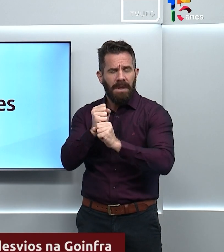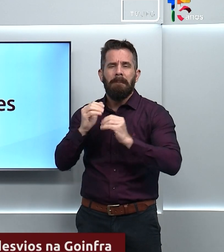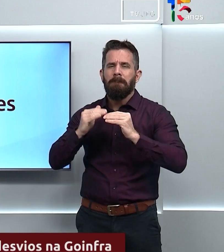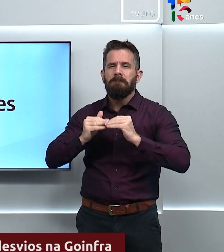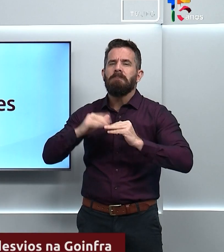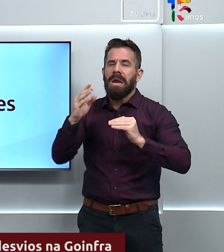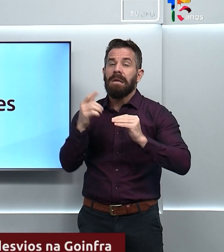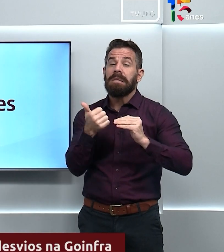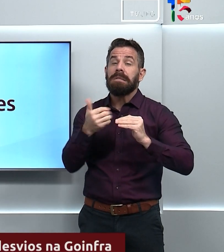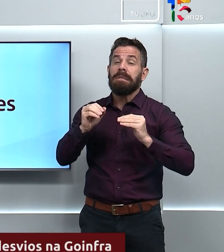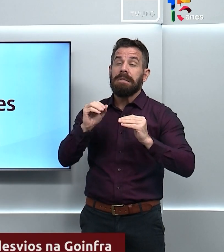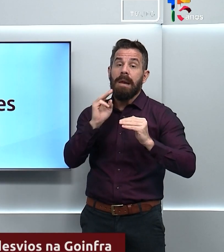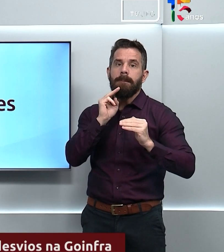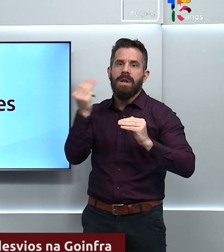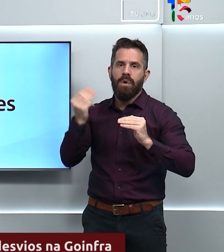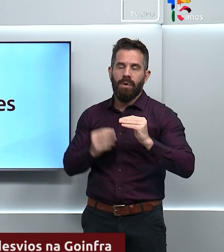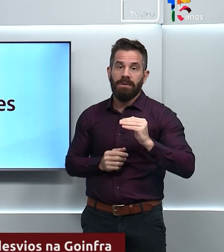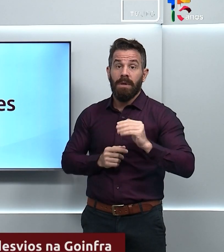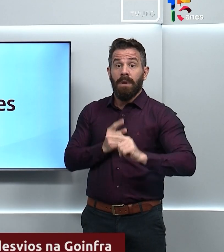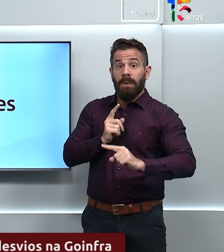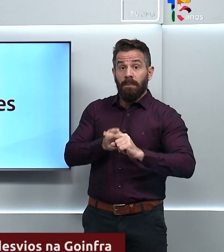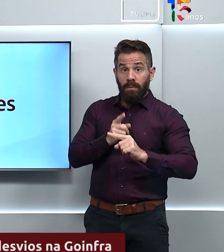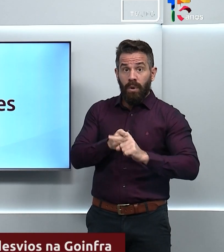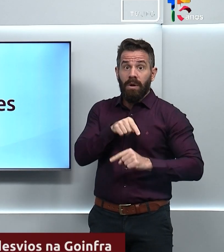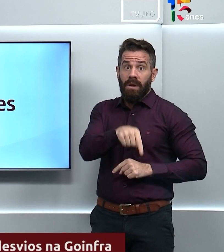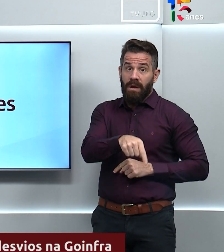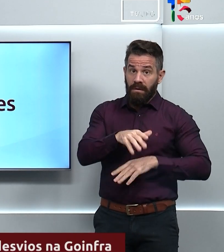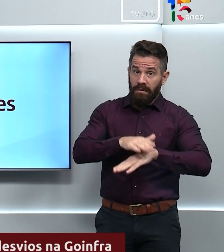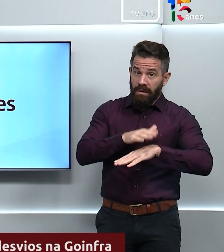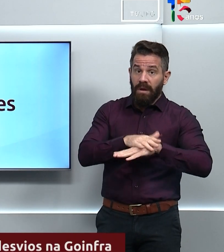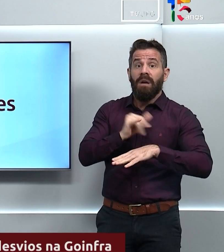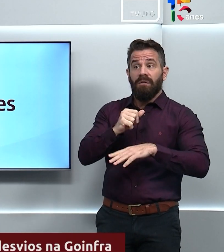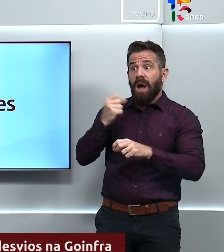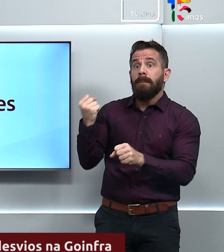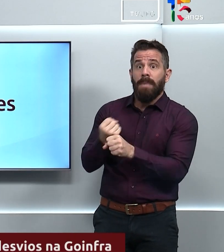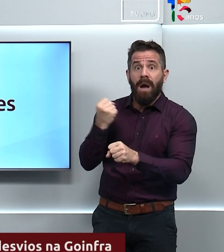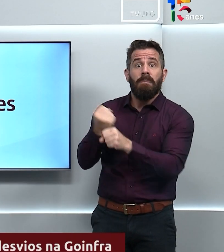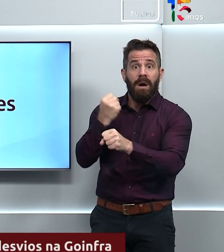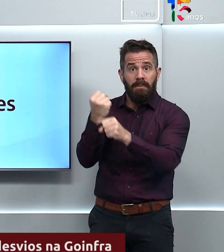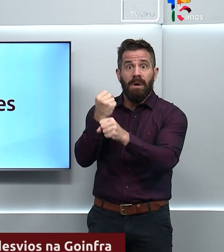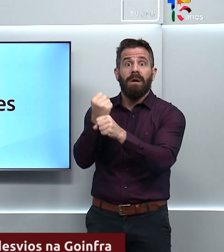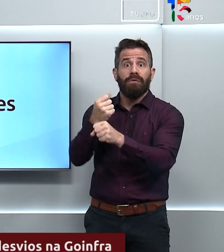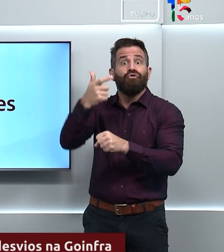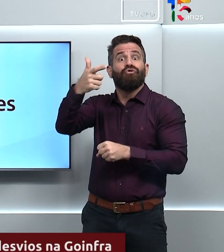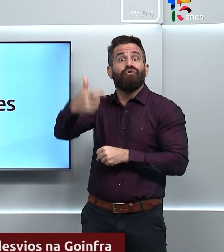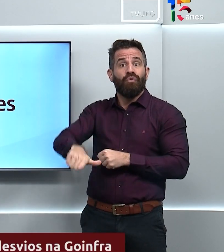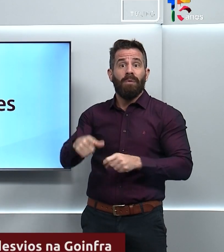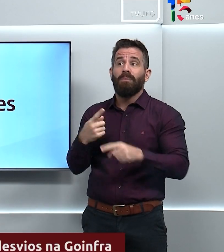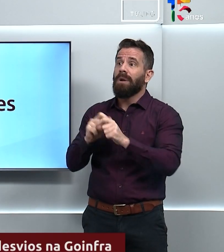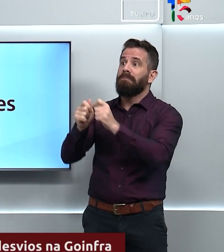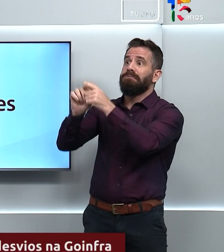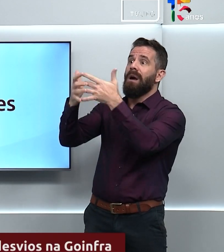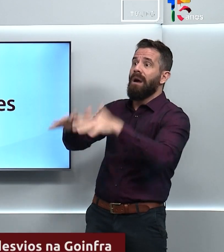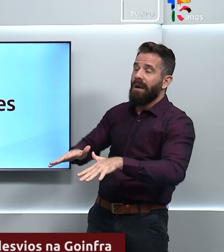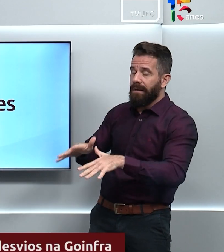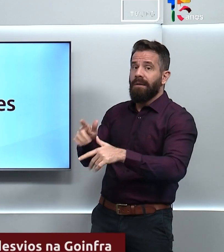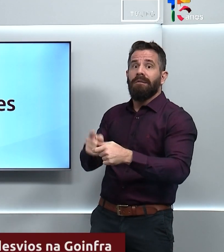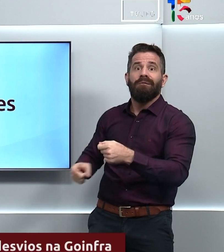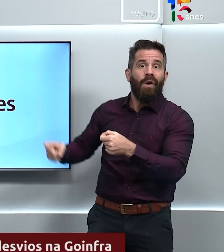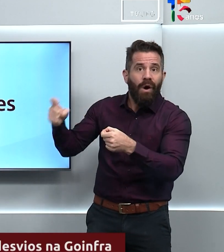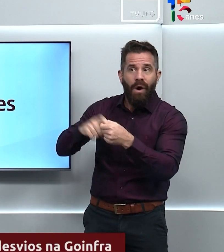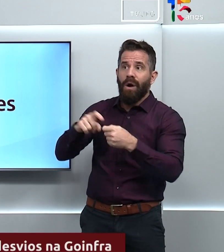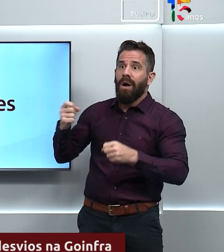passar de 10 milhões, já que o Estado ainda vai ter que reconstruir estruturas que foram demolidas e não foram